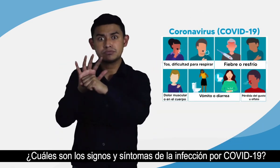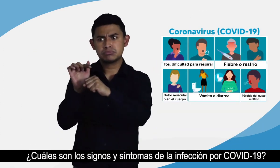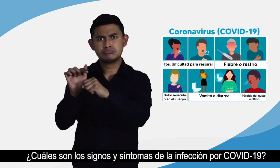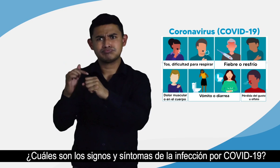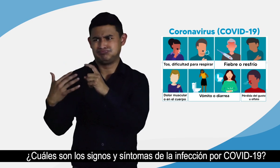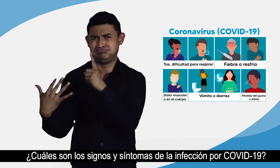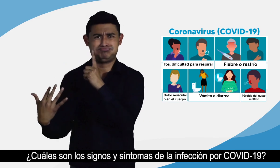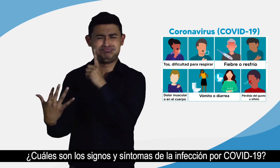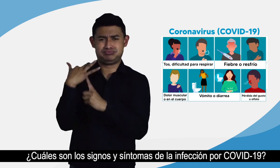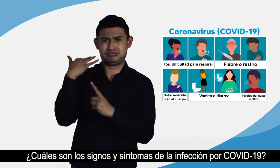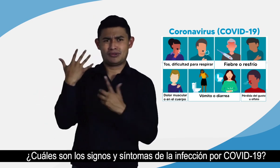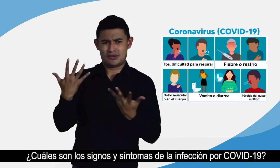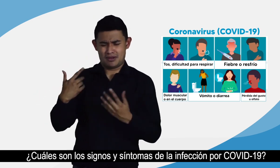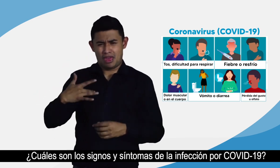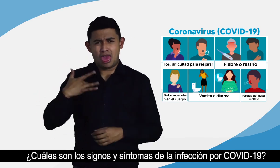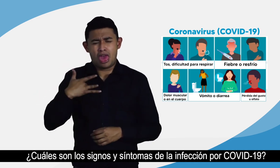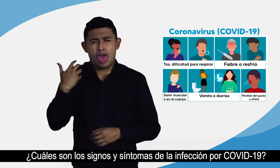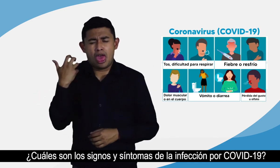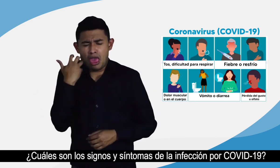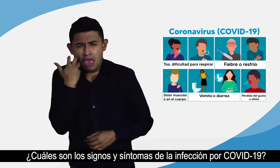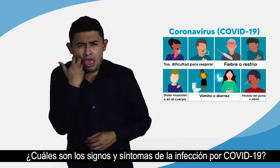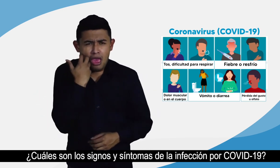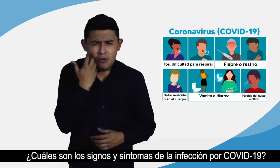¿Cuáles son los signos y síntomas de la infección por COVID-19?